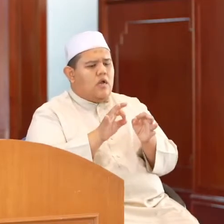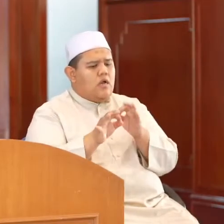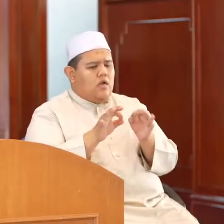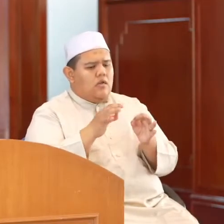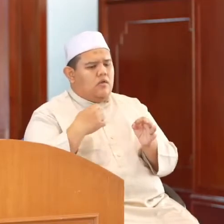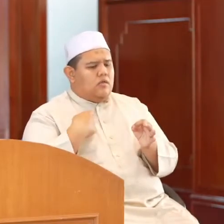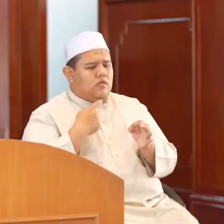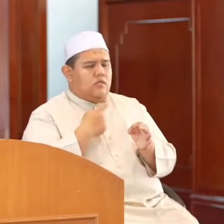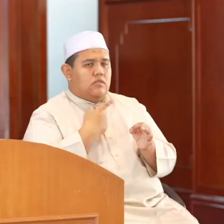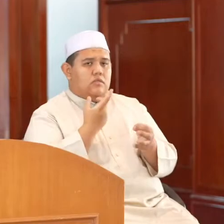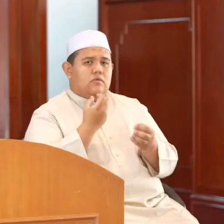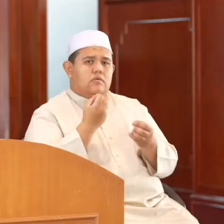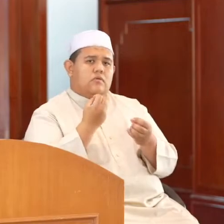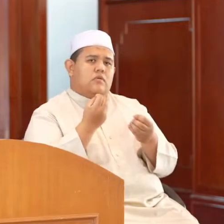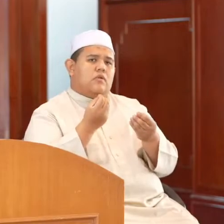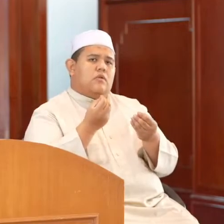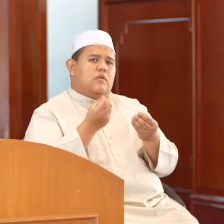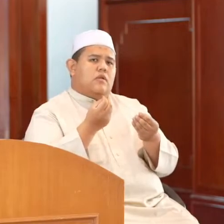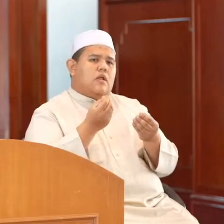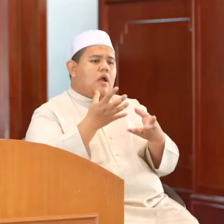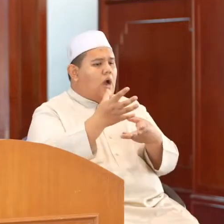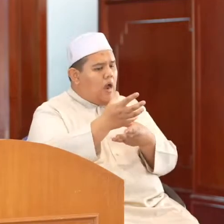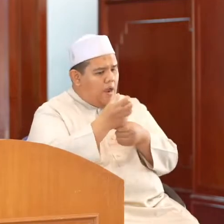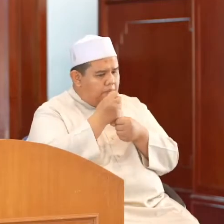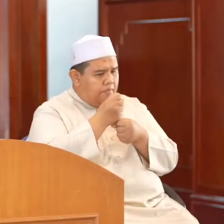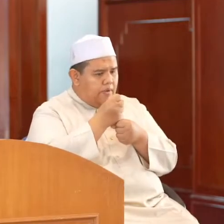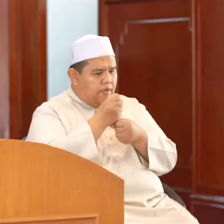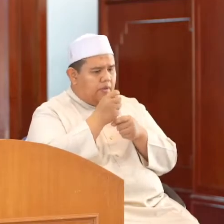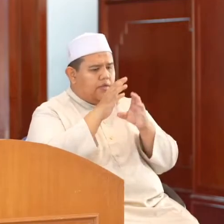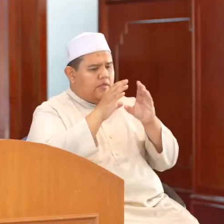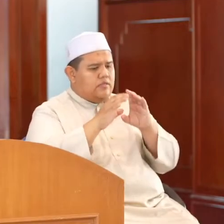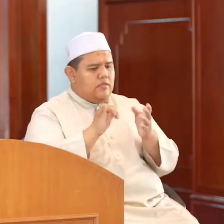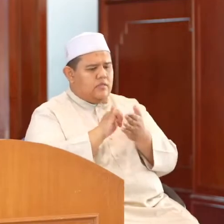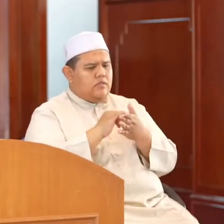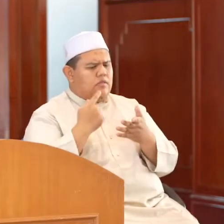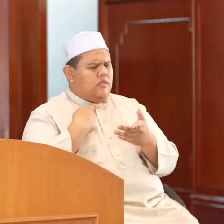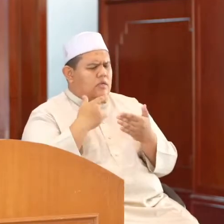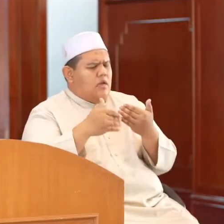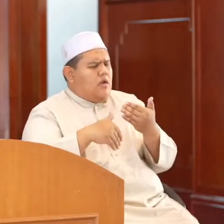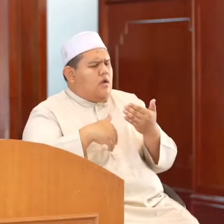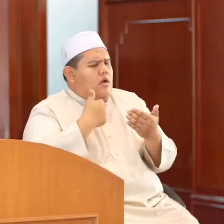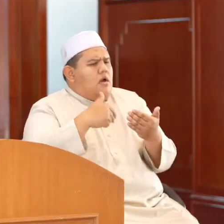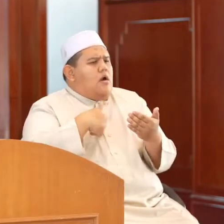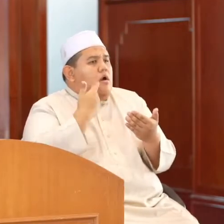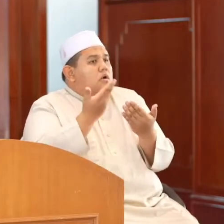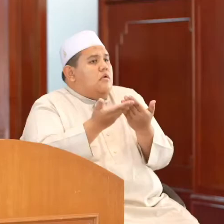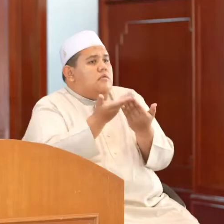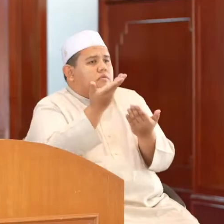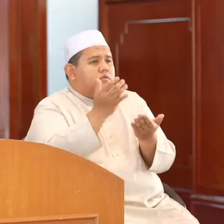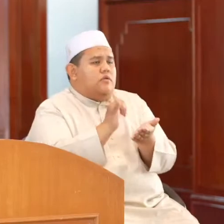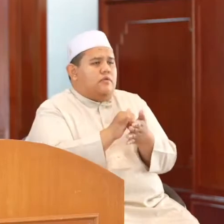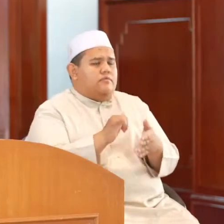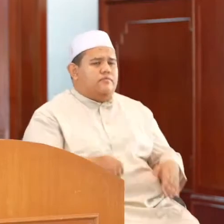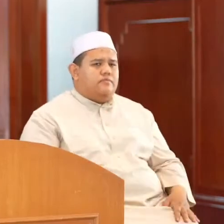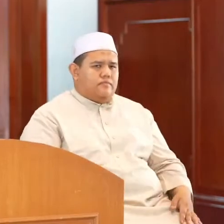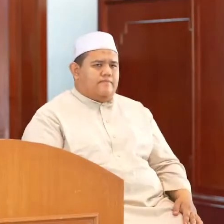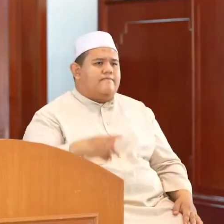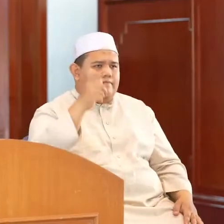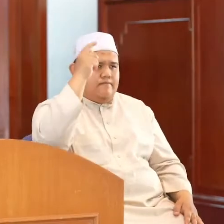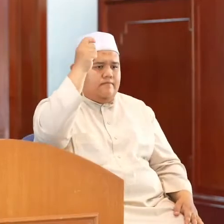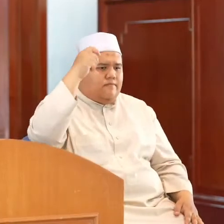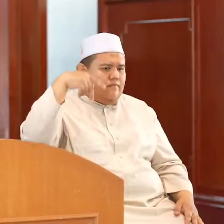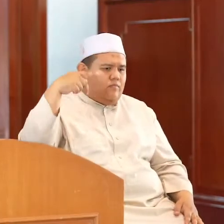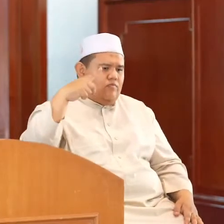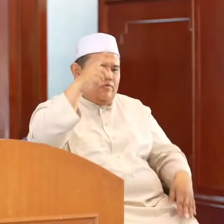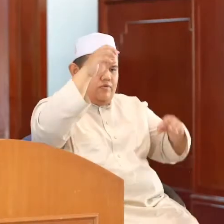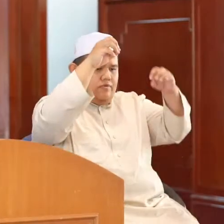boleh letak pada jiwa kita, pada hati kita, kita akan rasa senang. Tuan-tuan dan puan-puan yang dirahmati